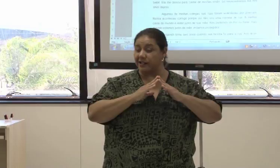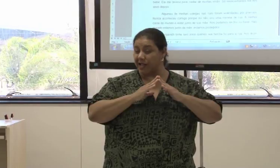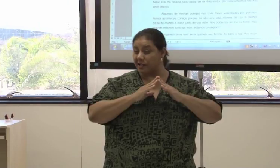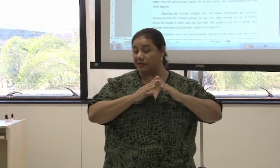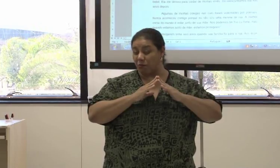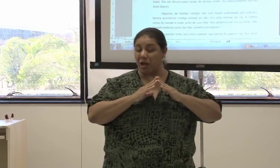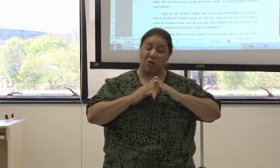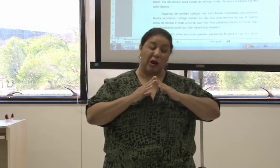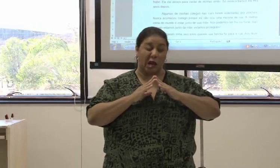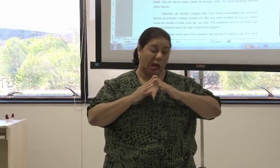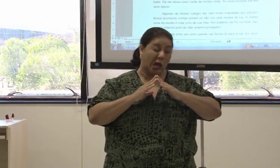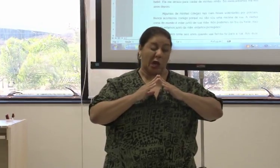casas são meio...